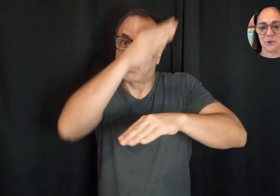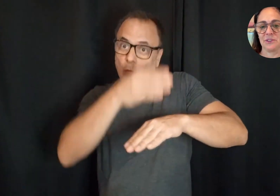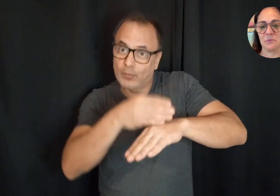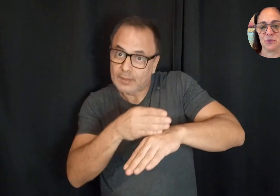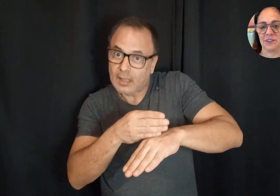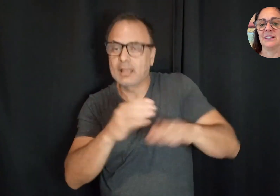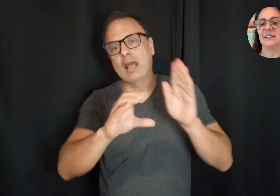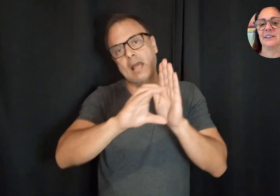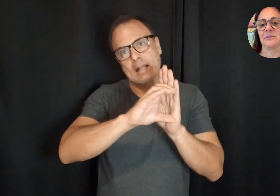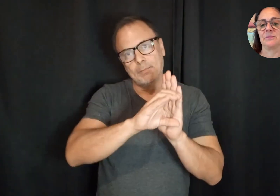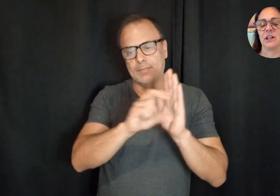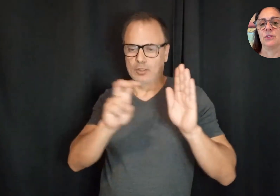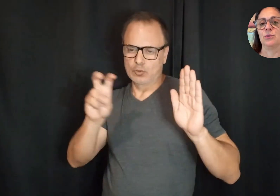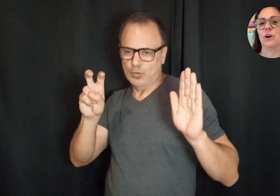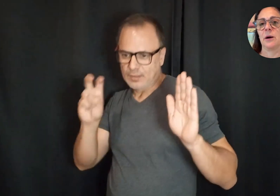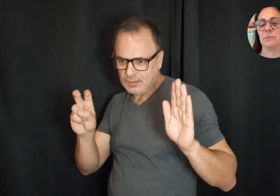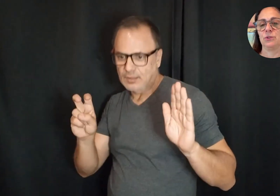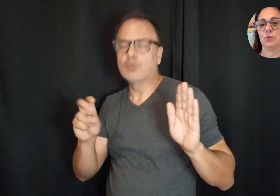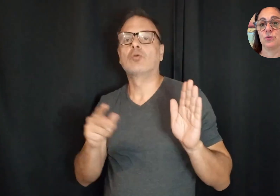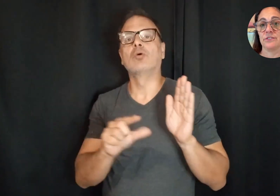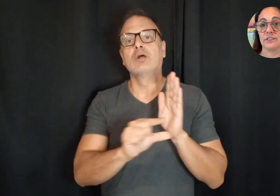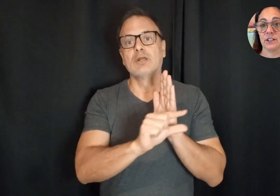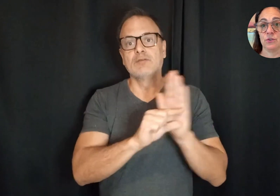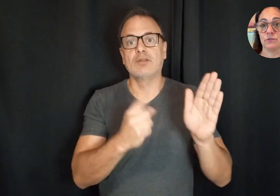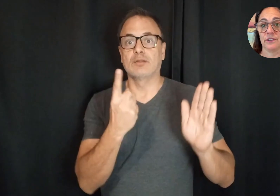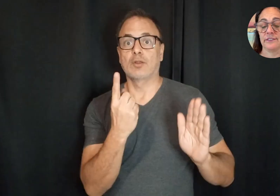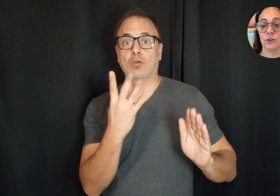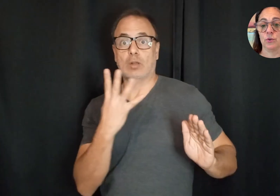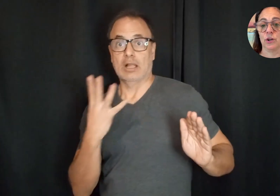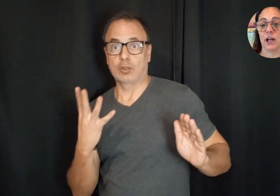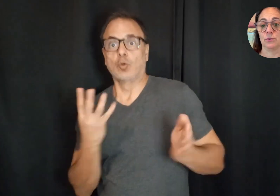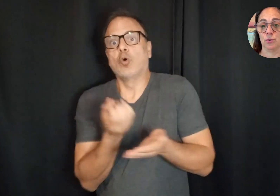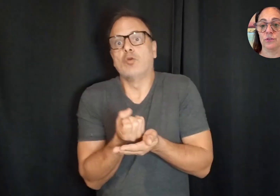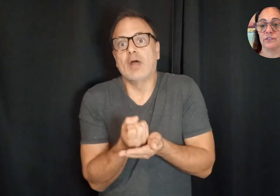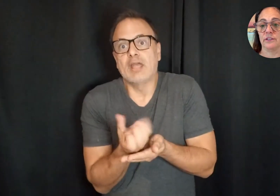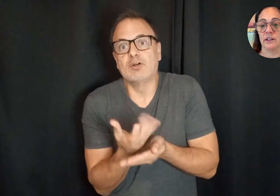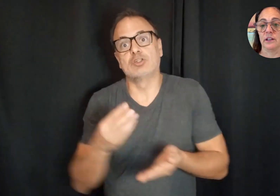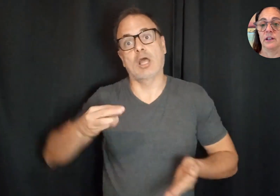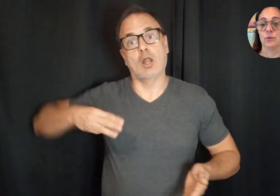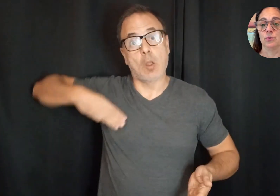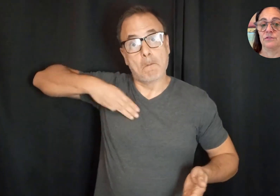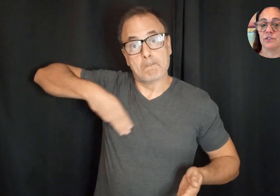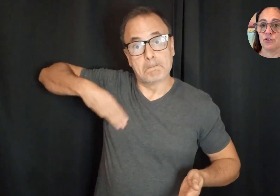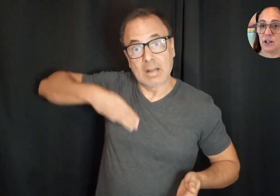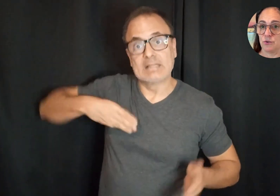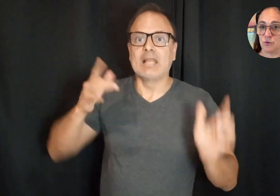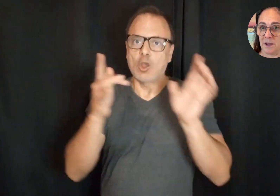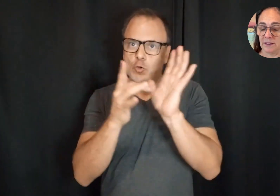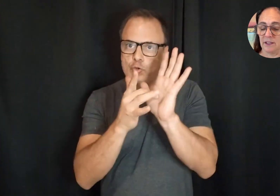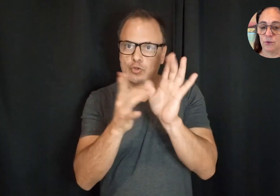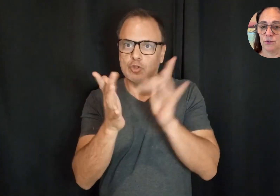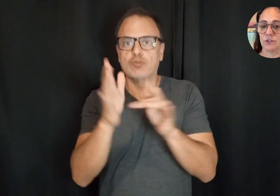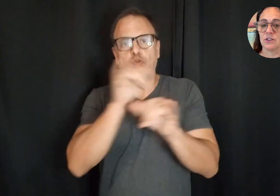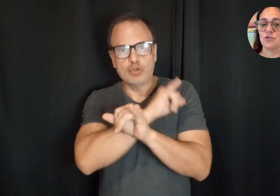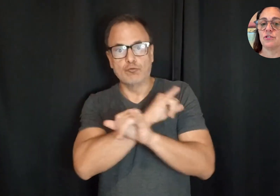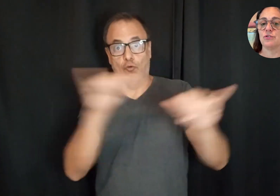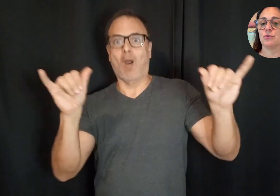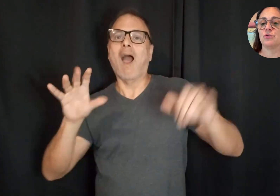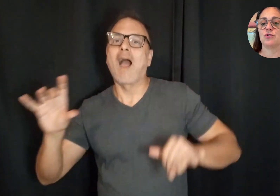da Montanha, no capítulo 5, versículo 14 do Evangelho de Mateus, Jesus